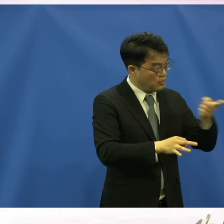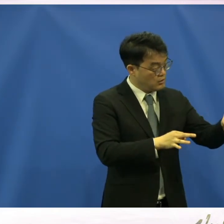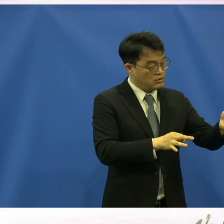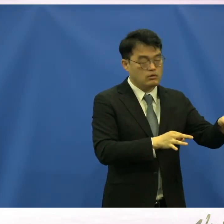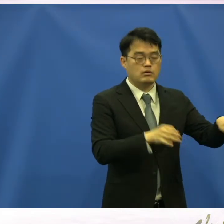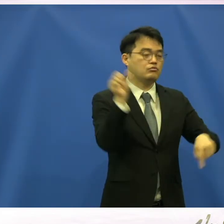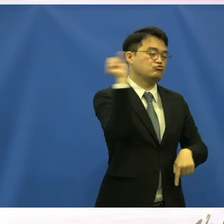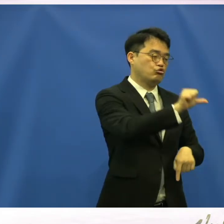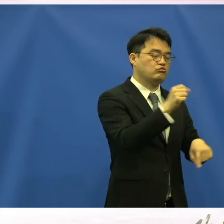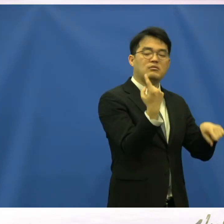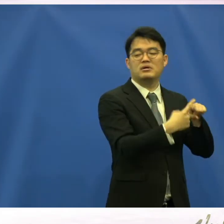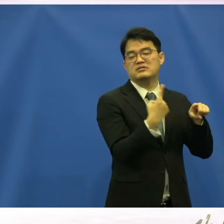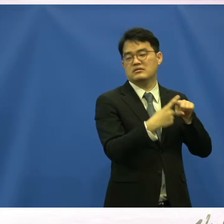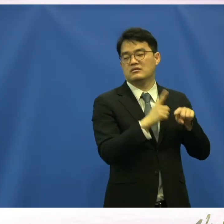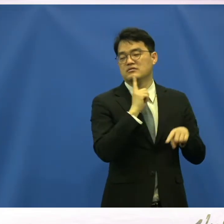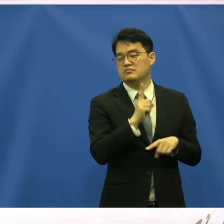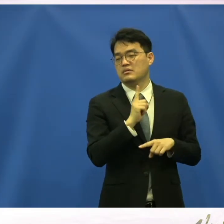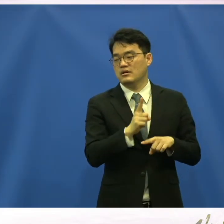않아요.